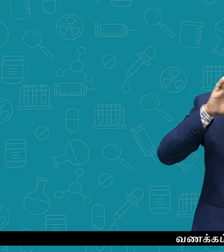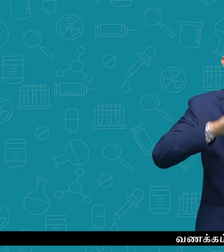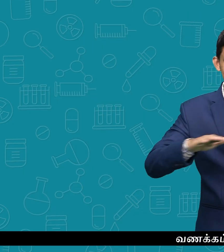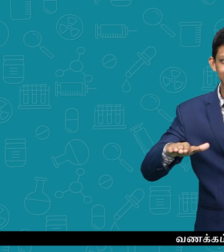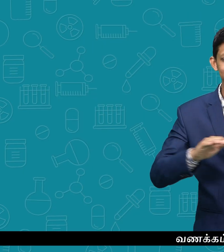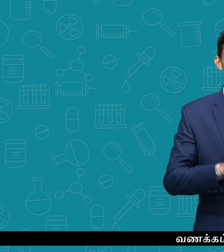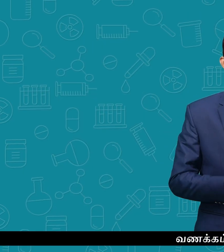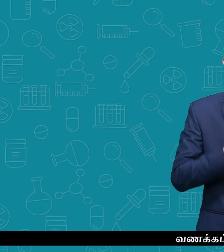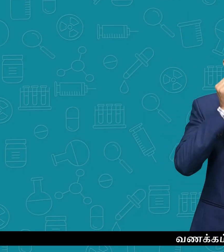வணக்கம் மாணவ செல்வங்களே!